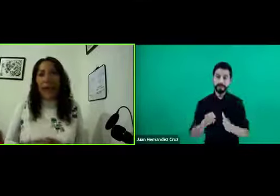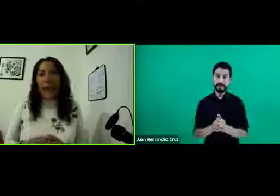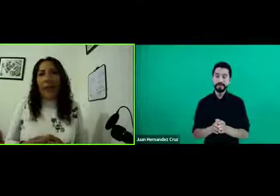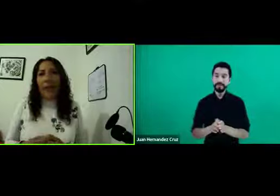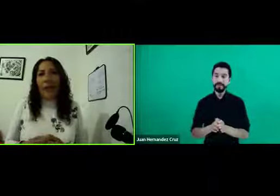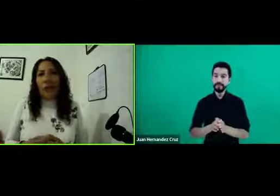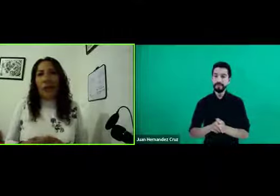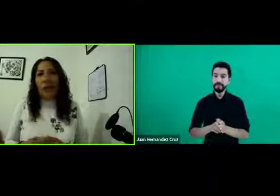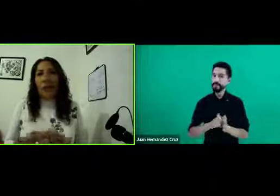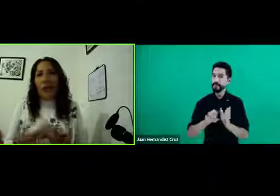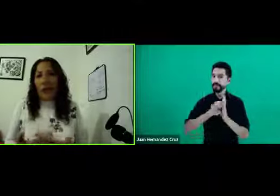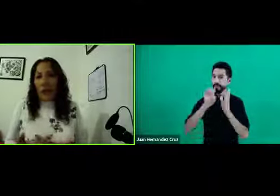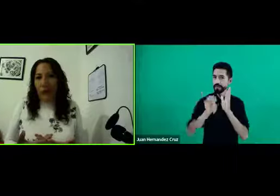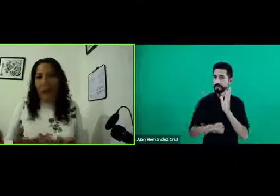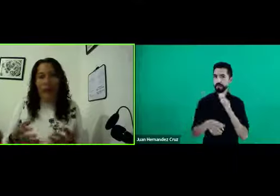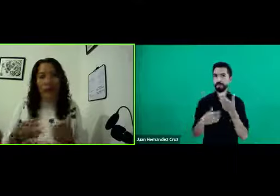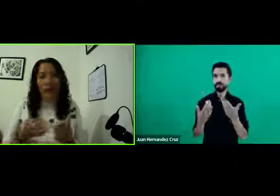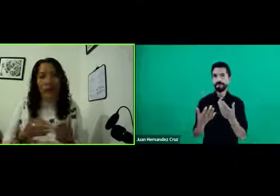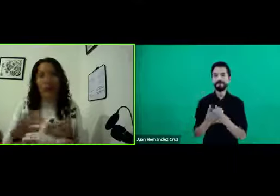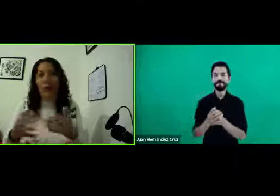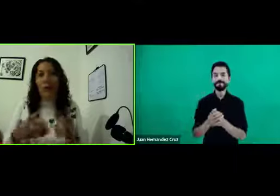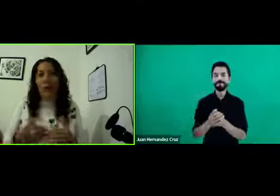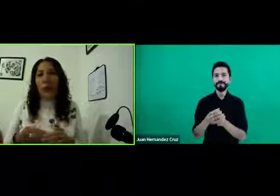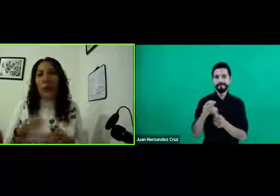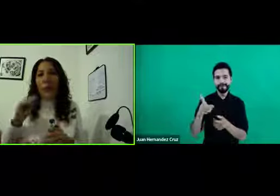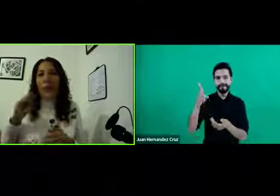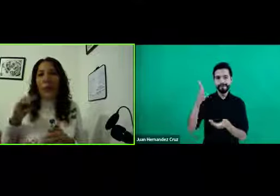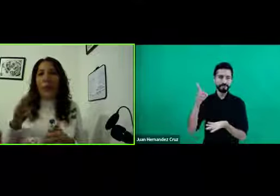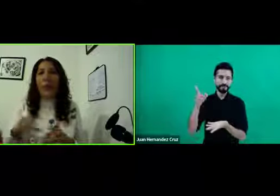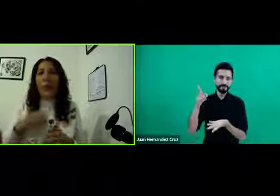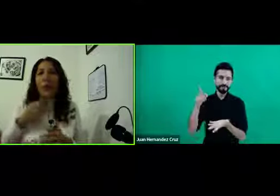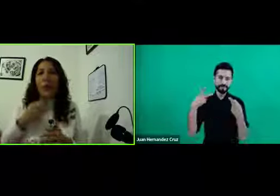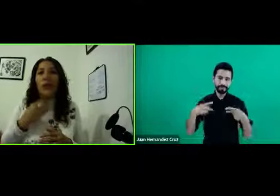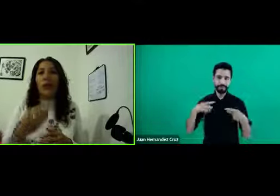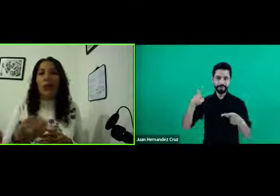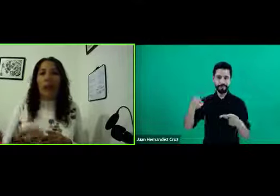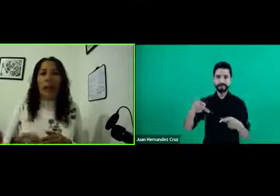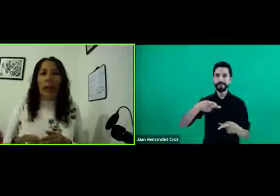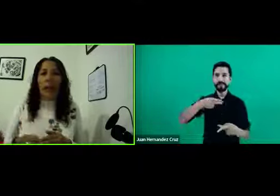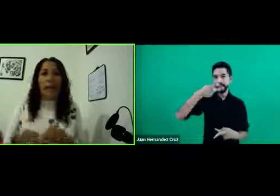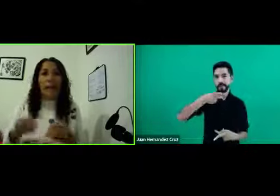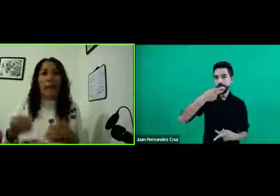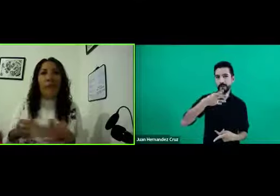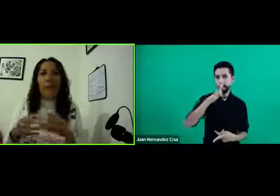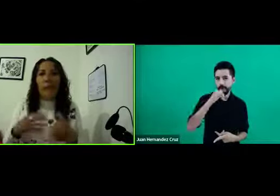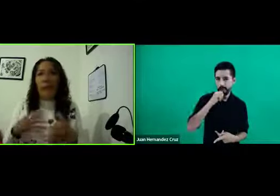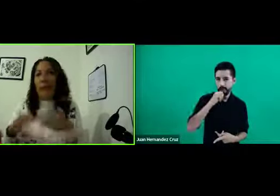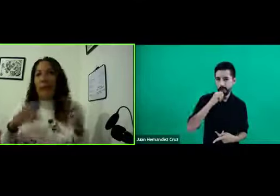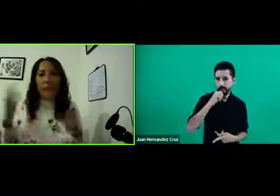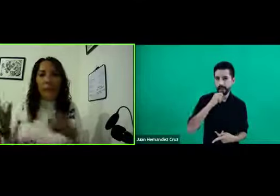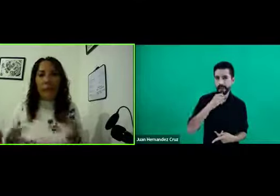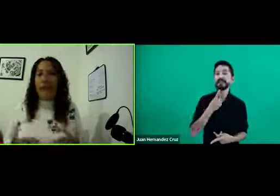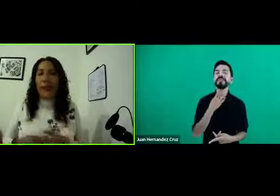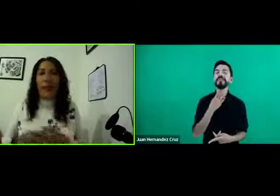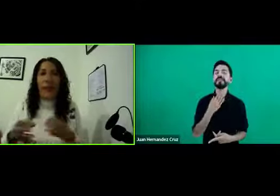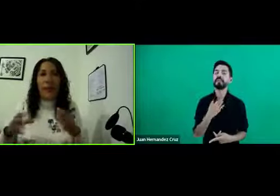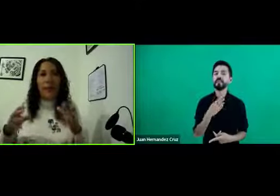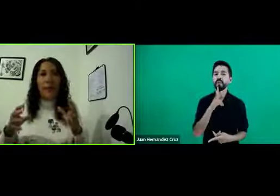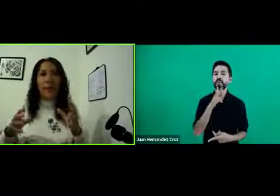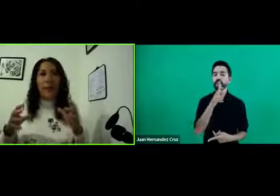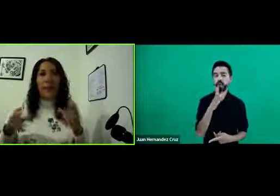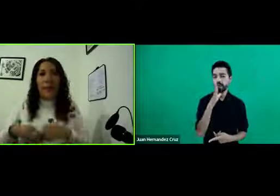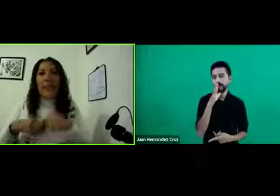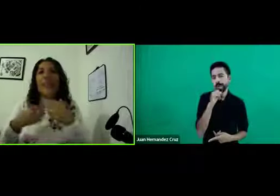esta, digamos, condición de no poder emitir sonidos con la garganta por las razones que